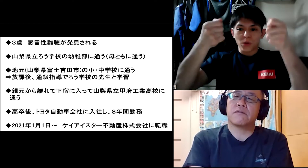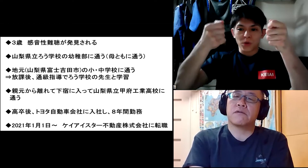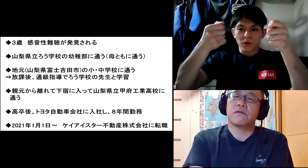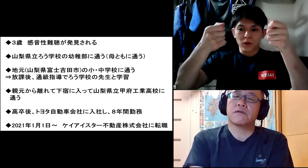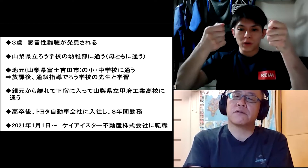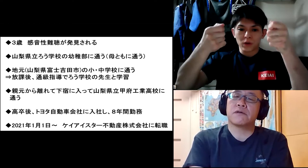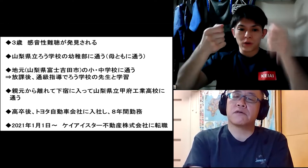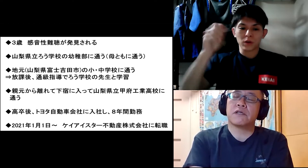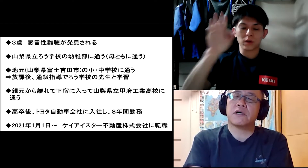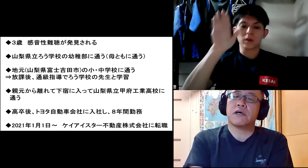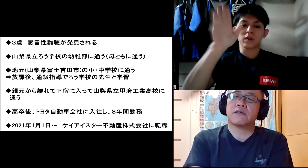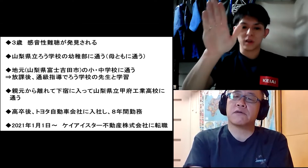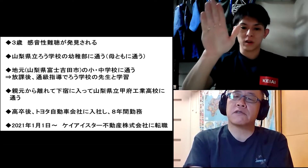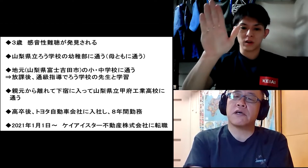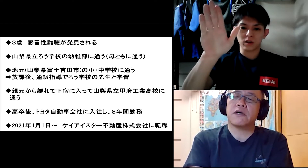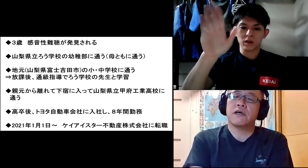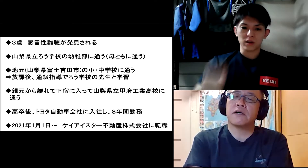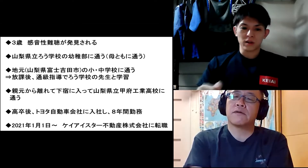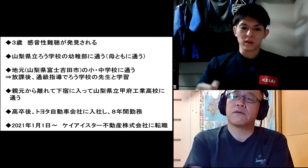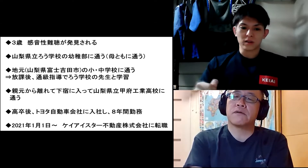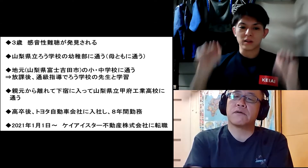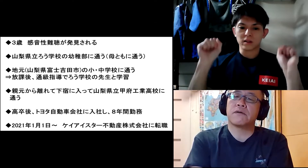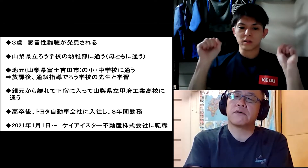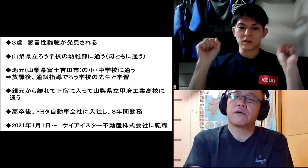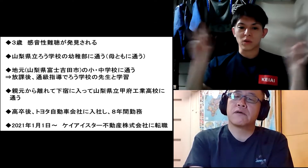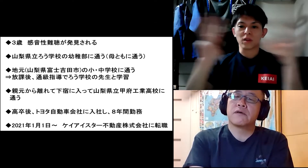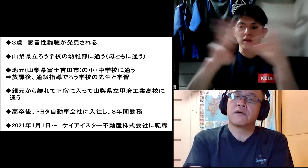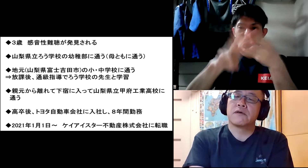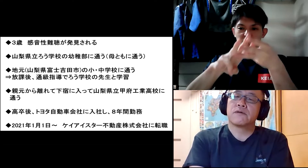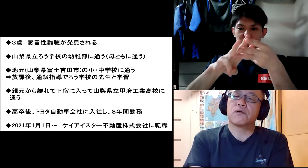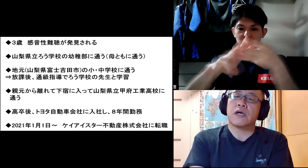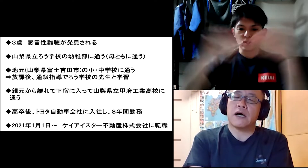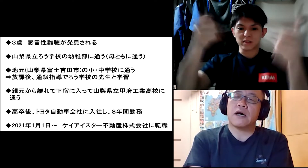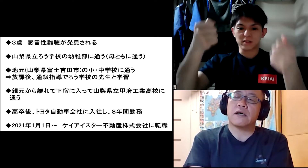で、高校を卒業した後ですね、